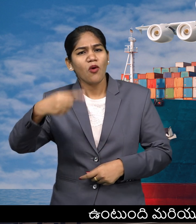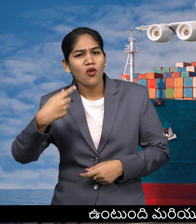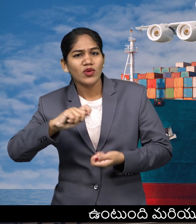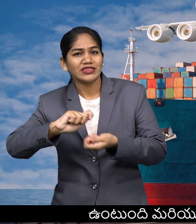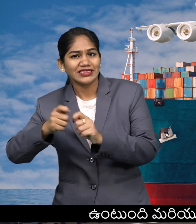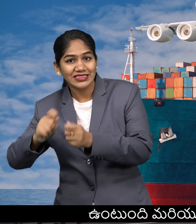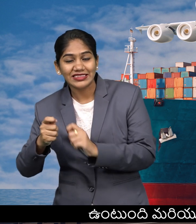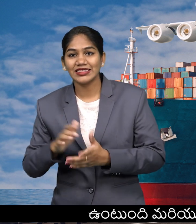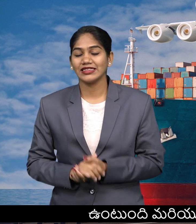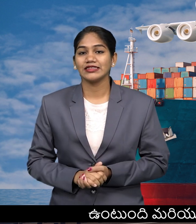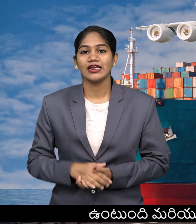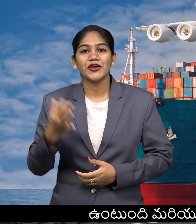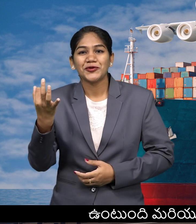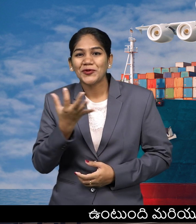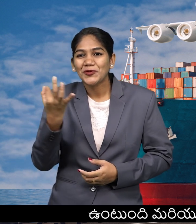అవకాశాలను సృష్టిస్తుంది.